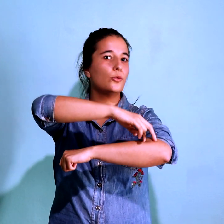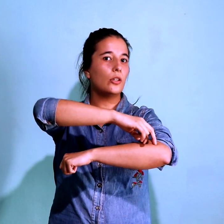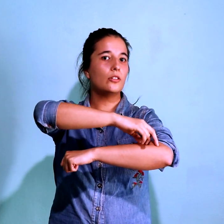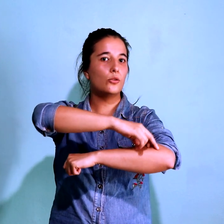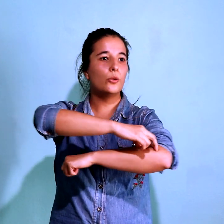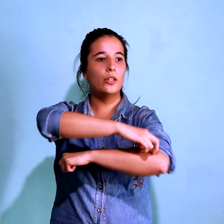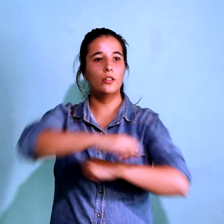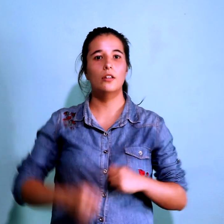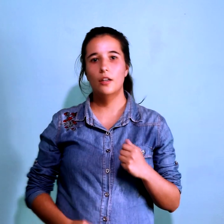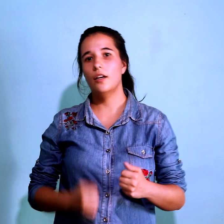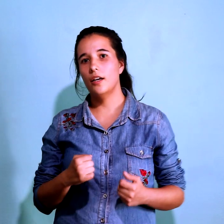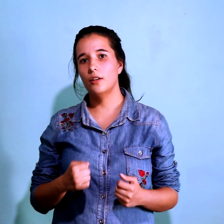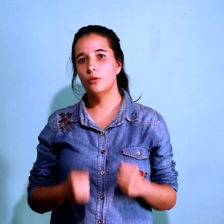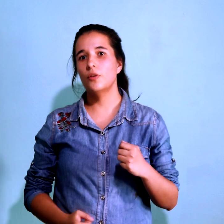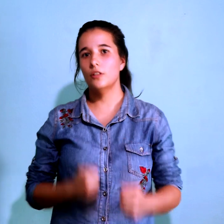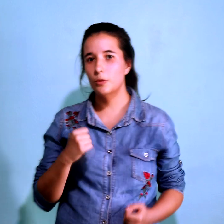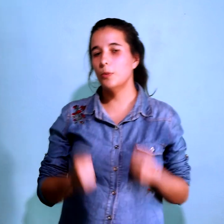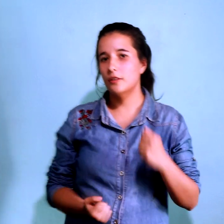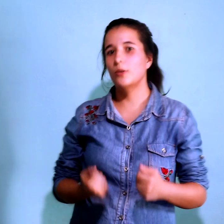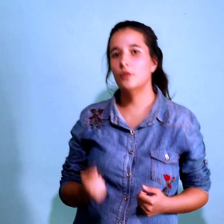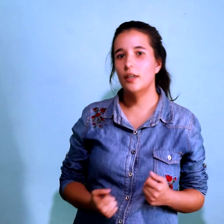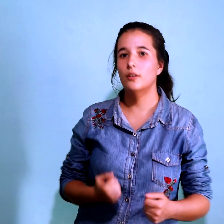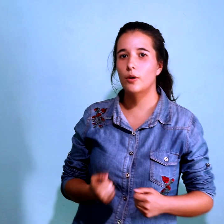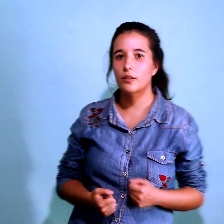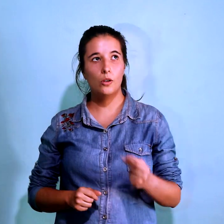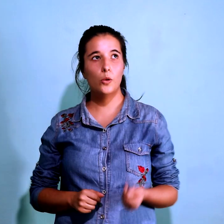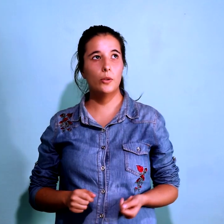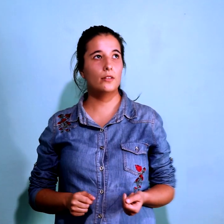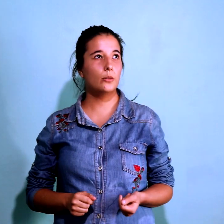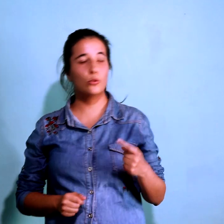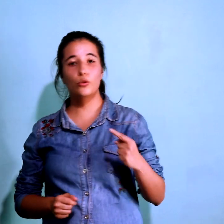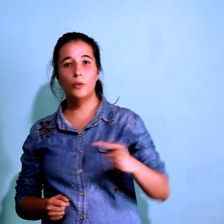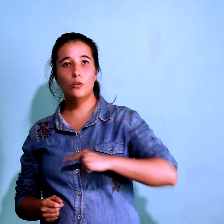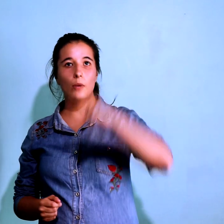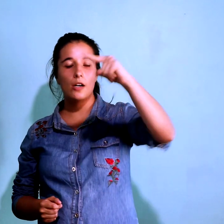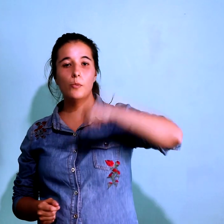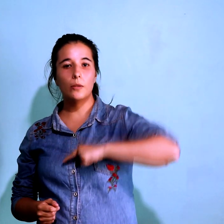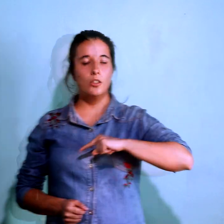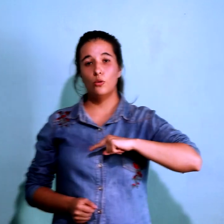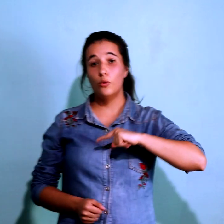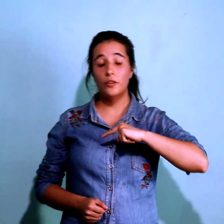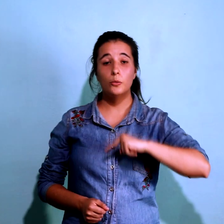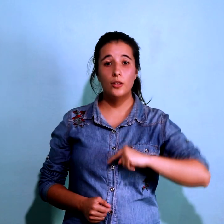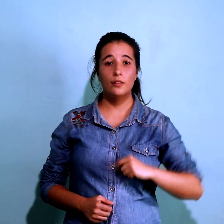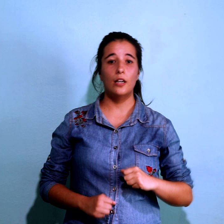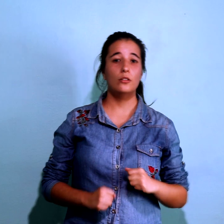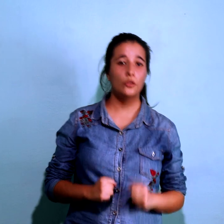usar o sinal de correr, tu fazendo uma expressão que tá correndo. Ou, por exemplo, eu tô subindo uma rampa e eu estou ficando muito cansado, então tu